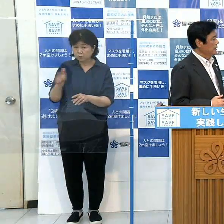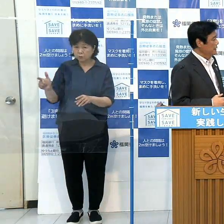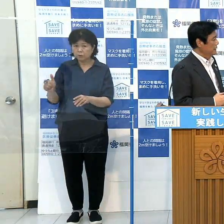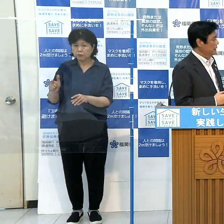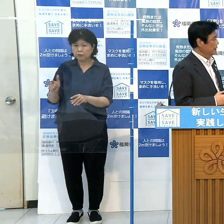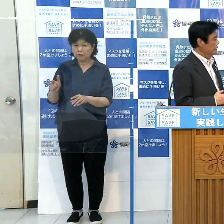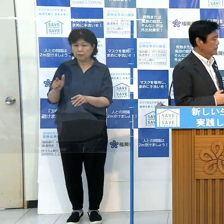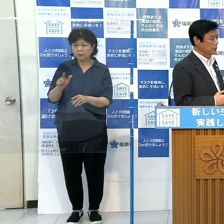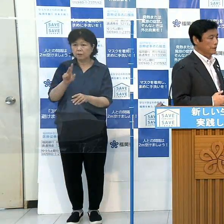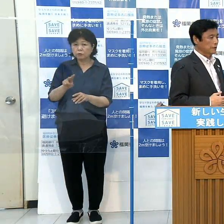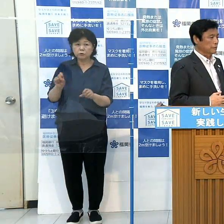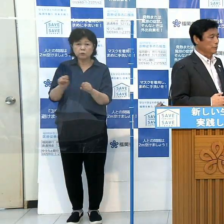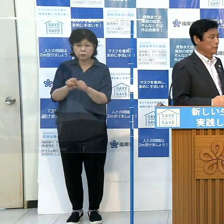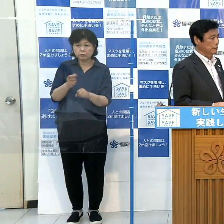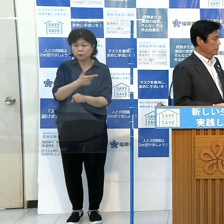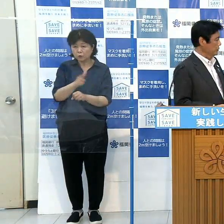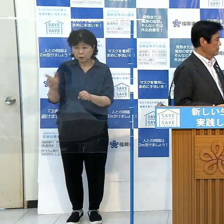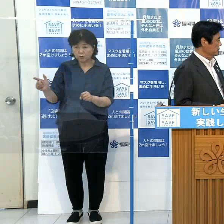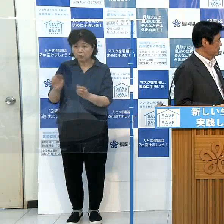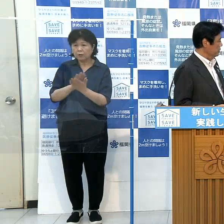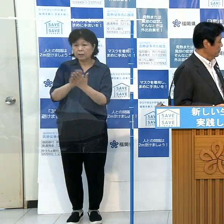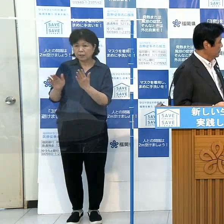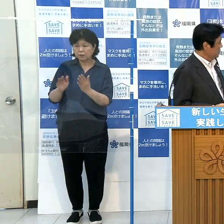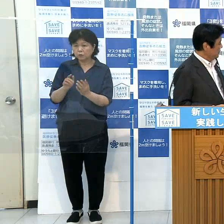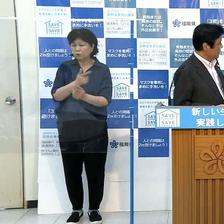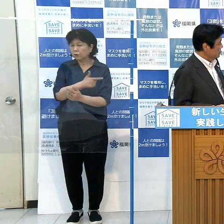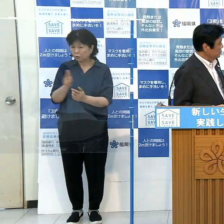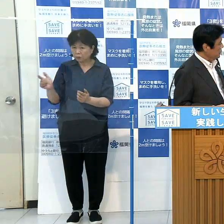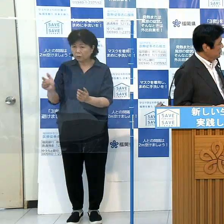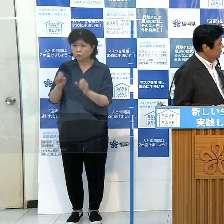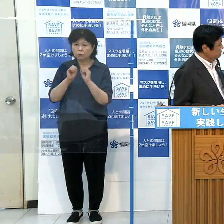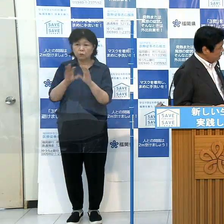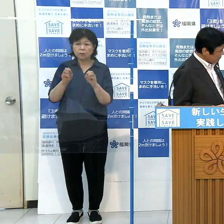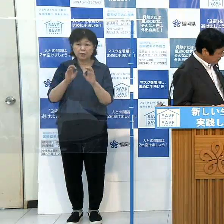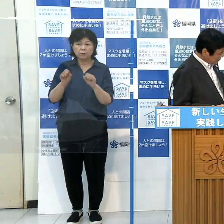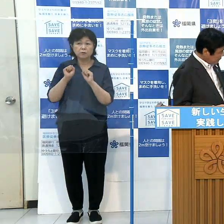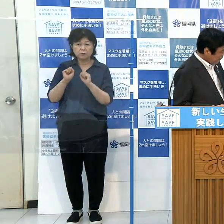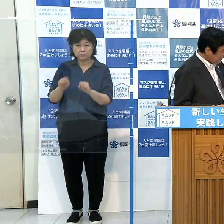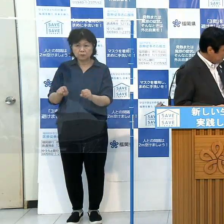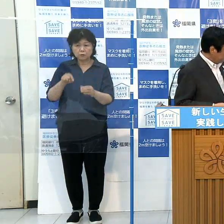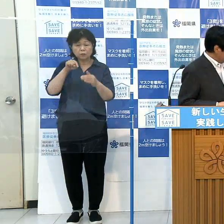って、県の政策等を言っておりますけれども、その中で、